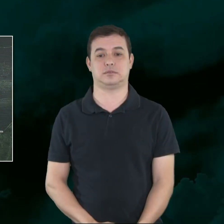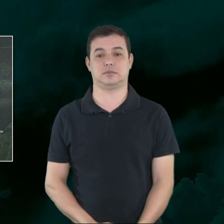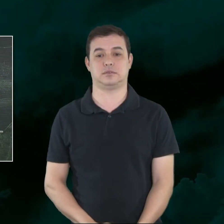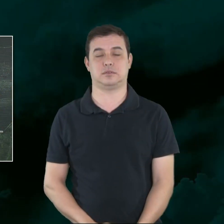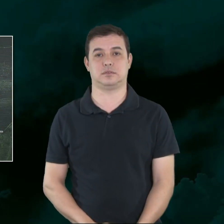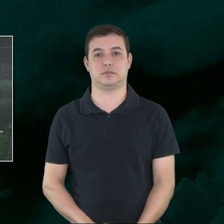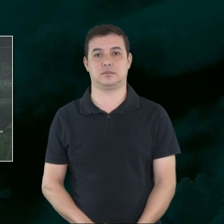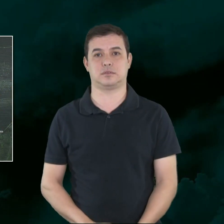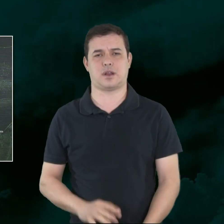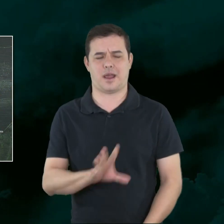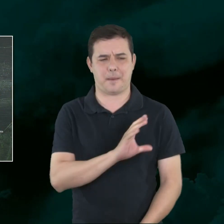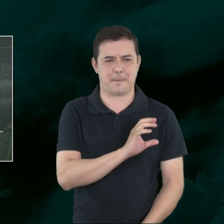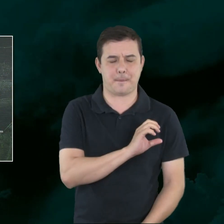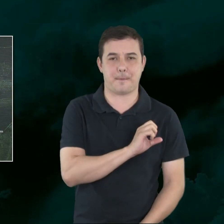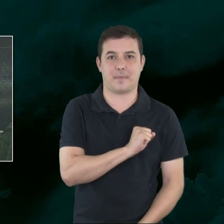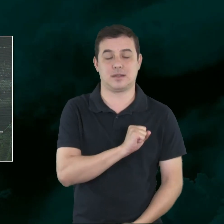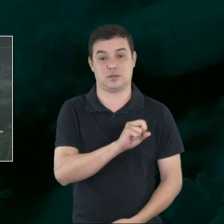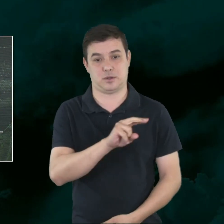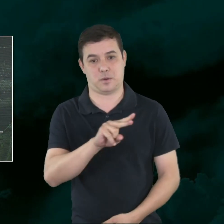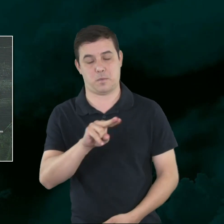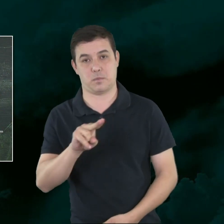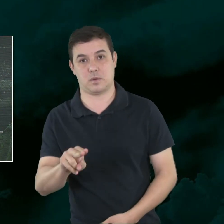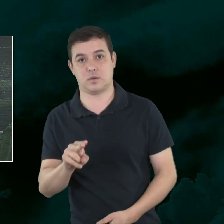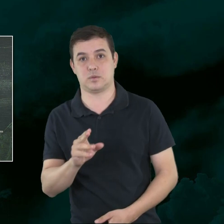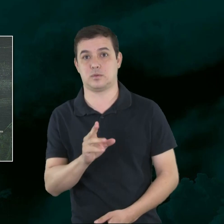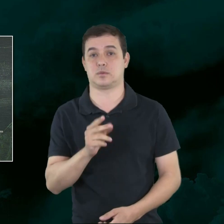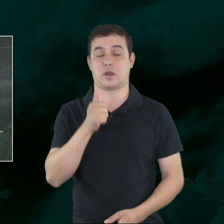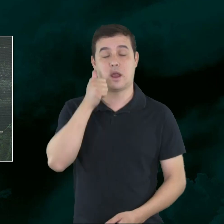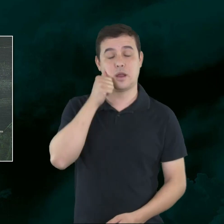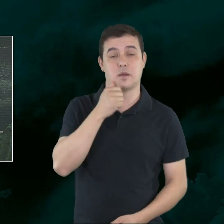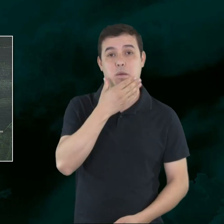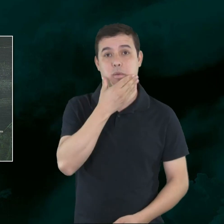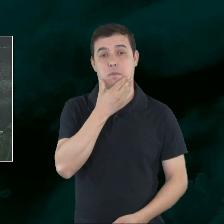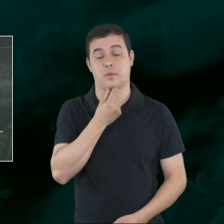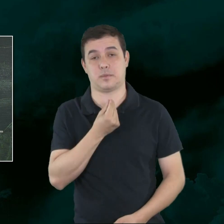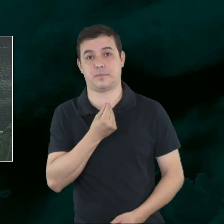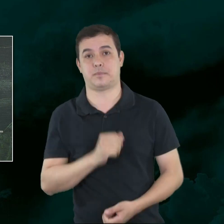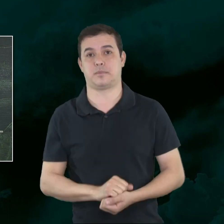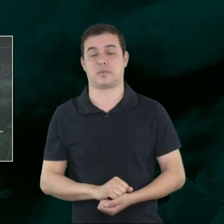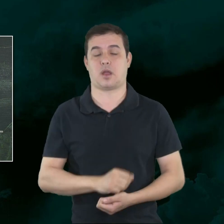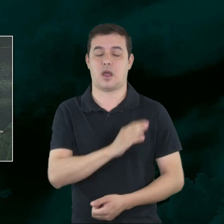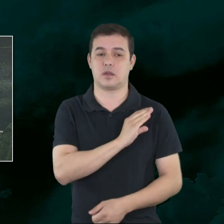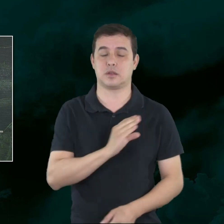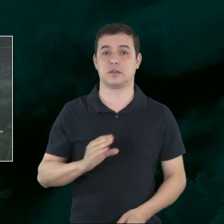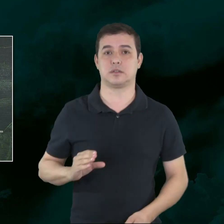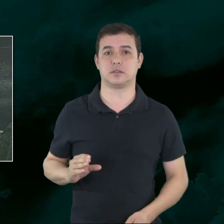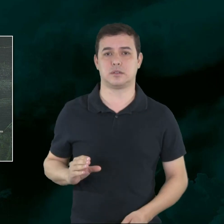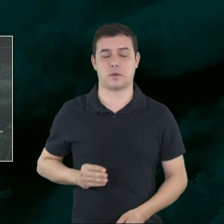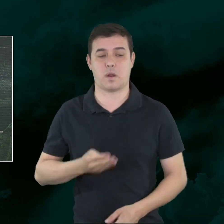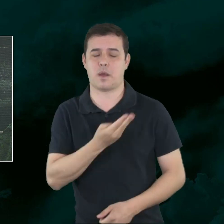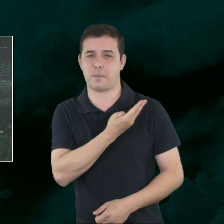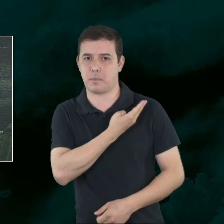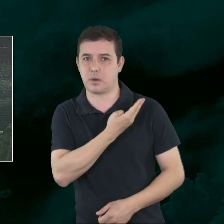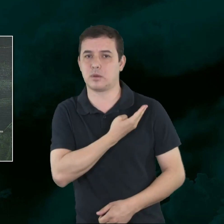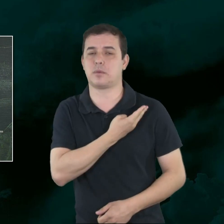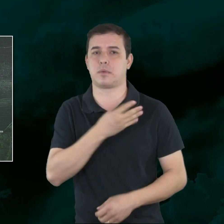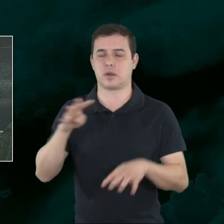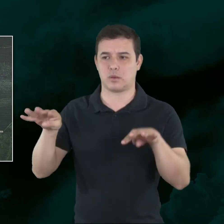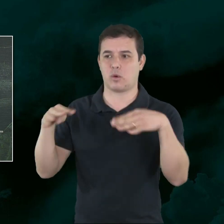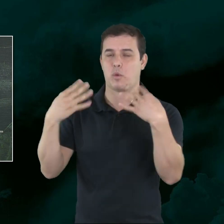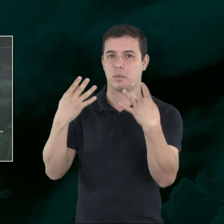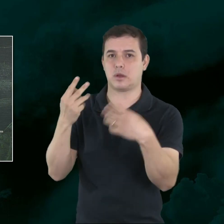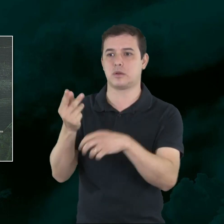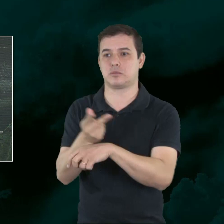Queridos irmãos e irmãs em Cristo, e também aos estimados amigos que nos acompanham,